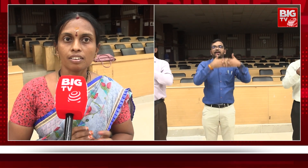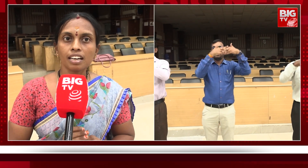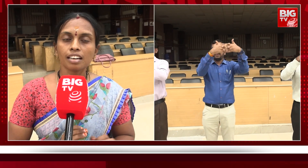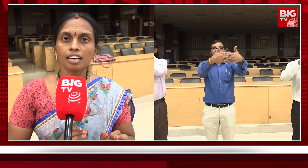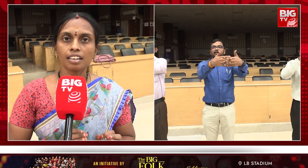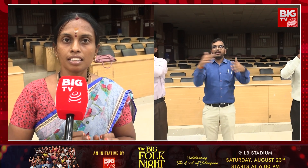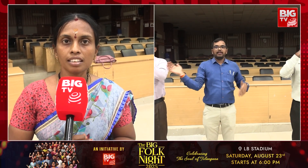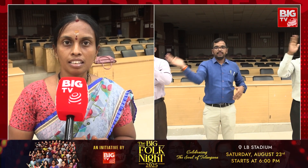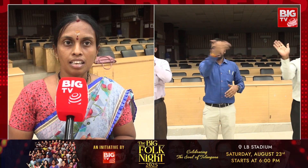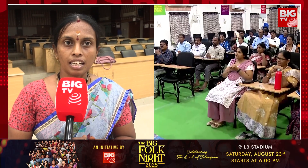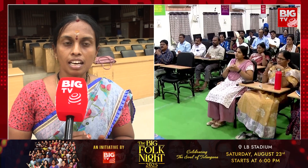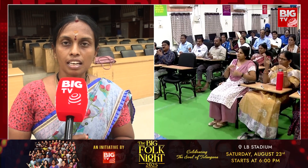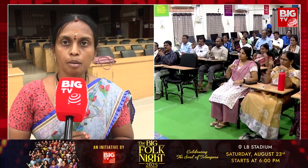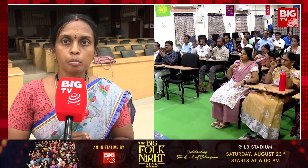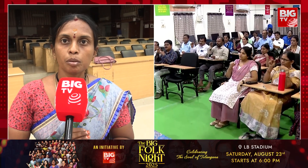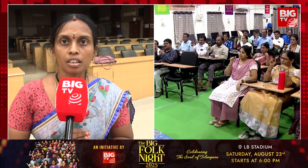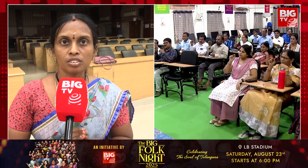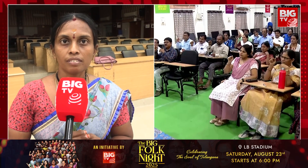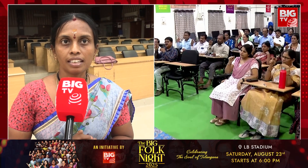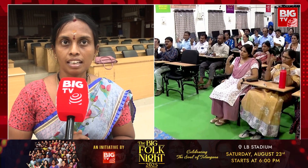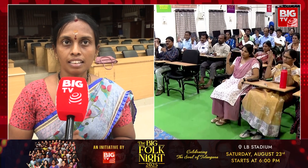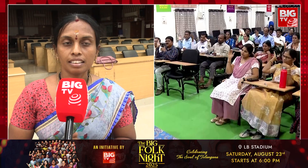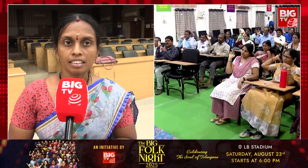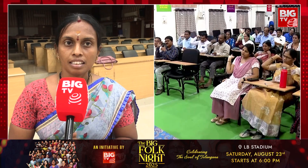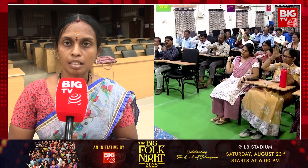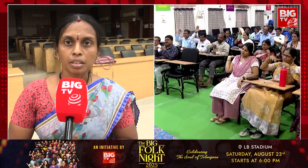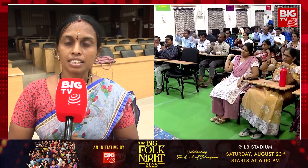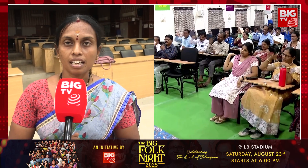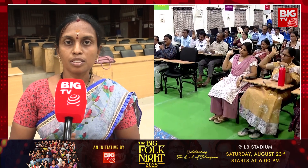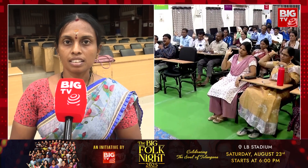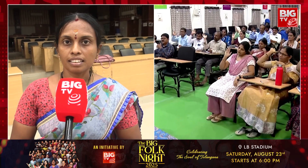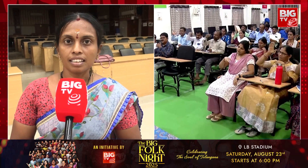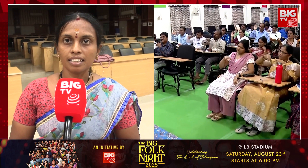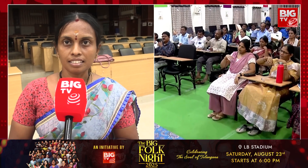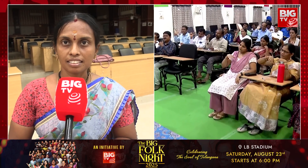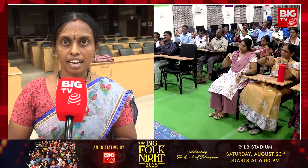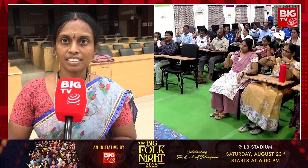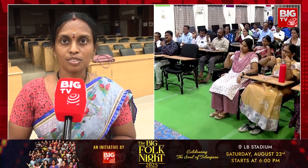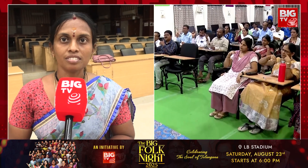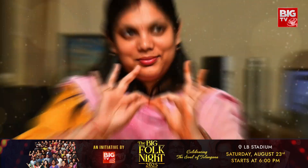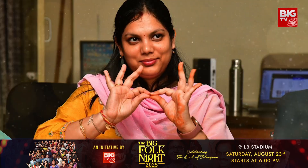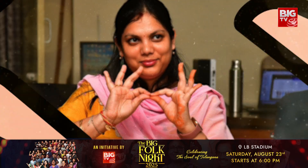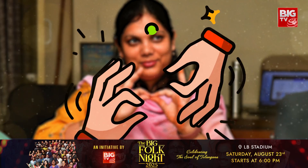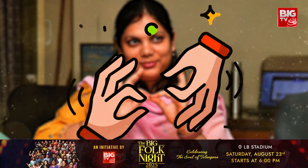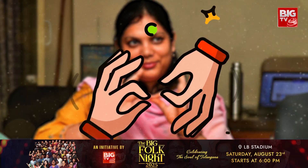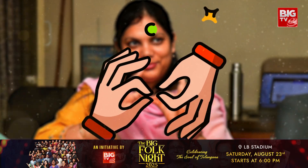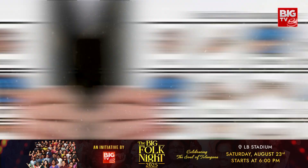ఈ అవగాహన అనేది ఈ కార్యక్రమంలో మాకు కొంతవరకు కలిగింది. ఇది మాకు చాలా యూజ్ అయిందండి. థ్యాంక్ యూ.